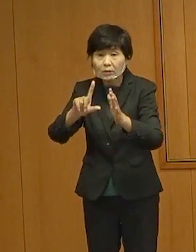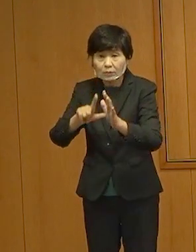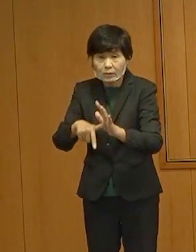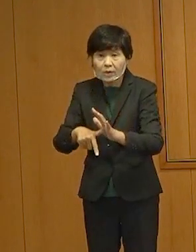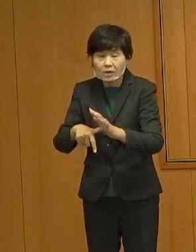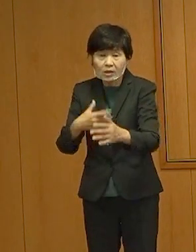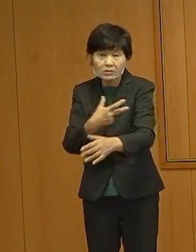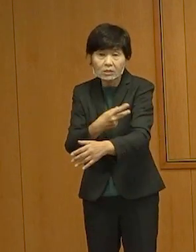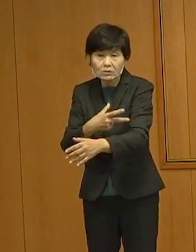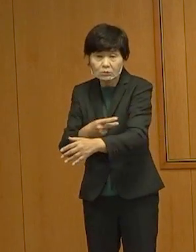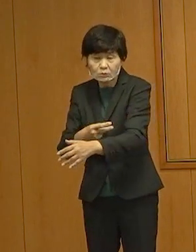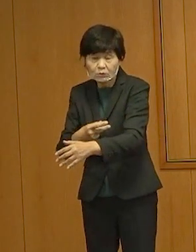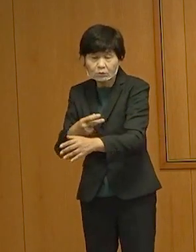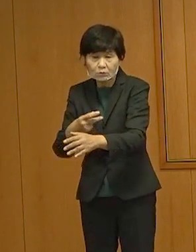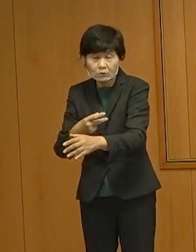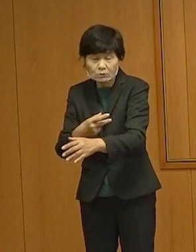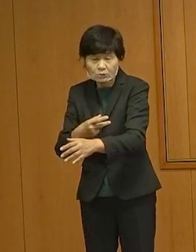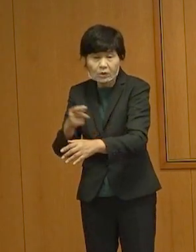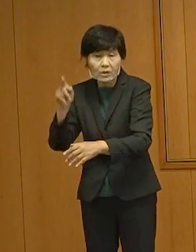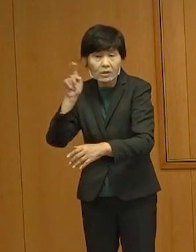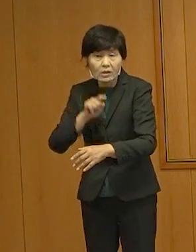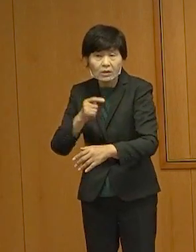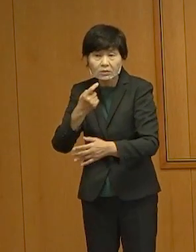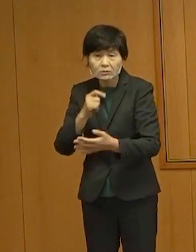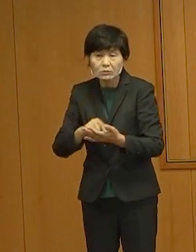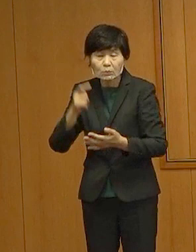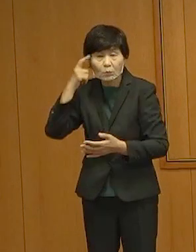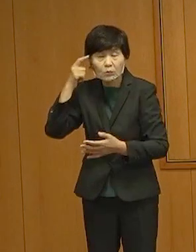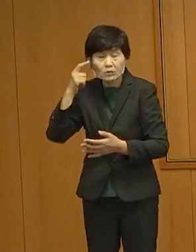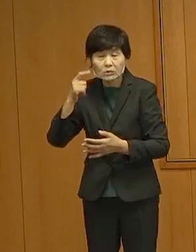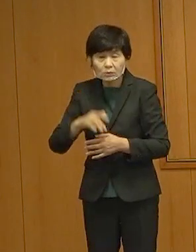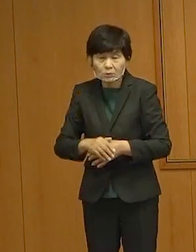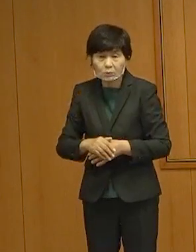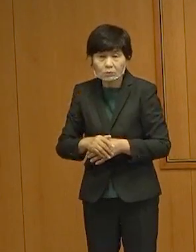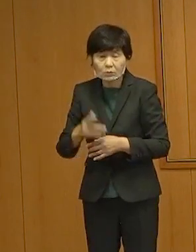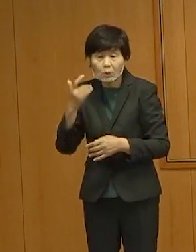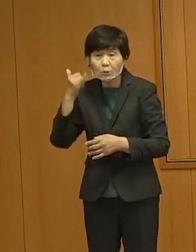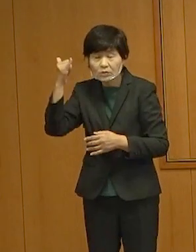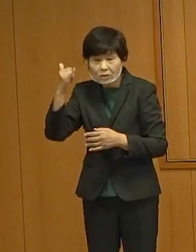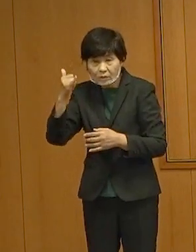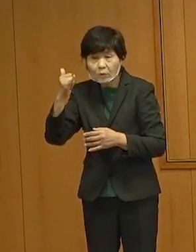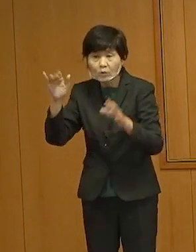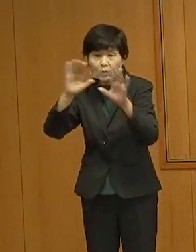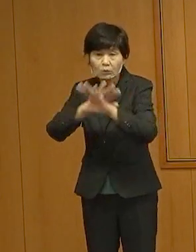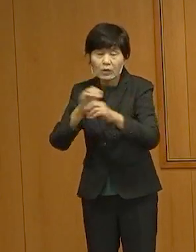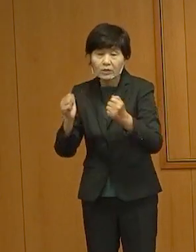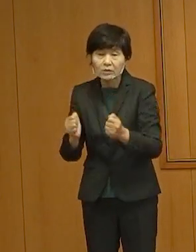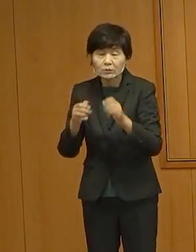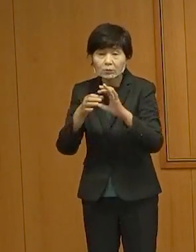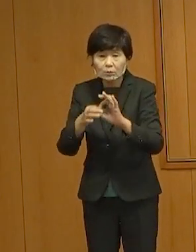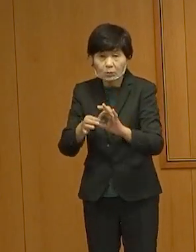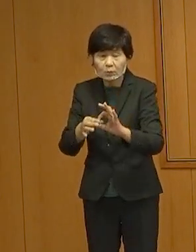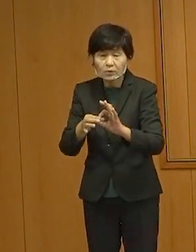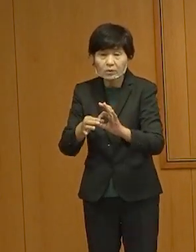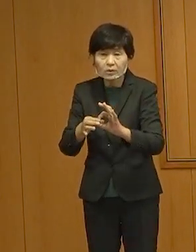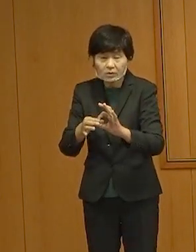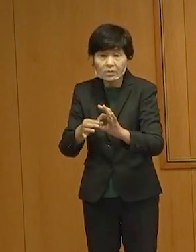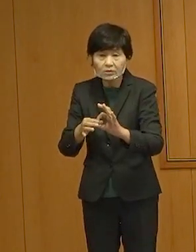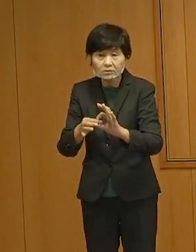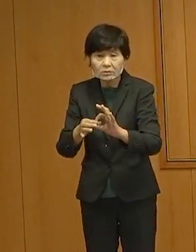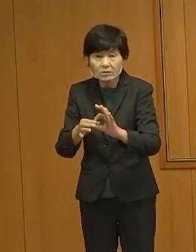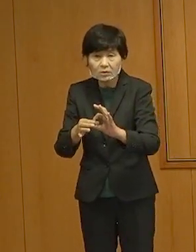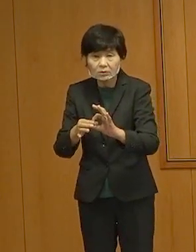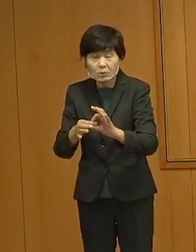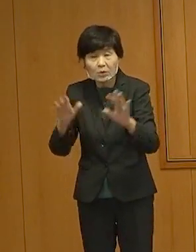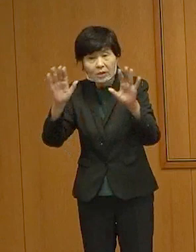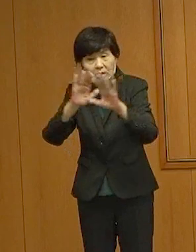接種も受けやすいのかなというところも、保護者の方も夜間であればいらっしゃるんで、そのあたりは、特段今